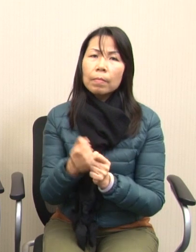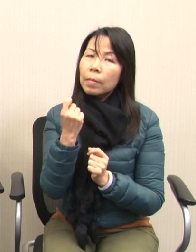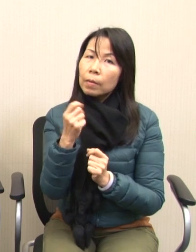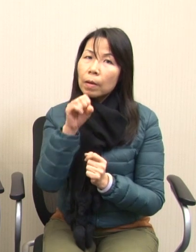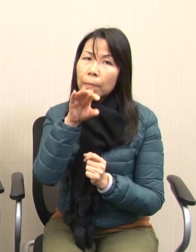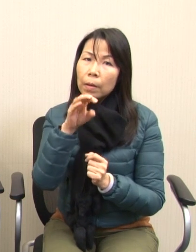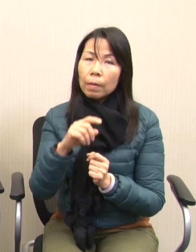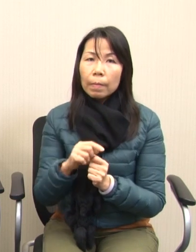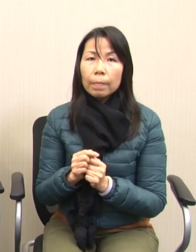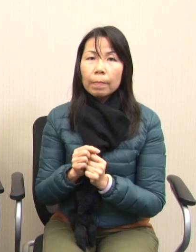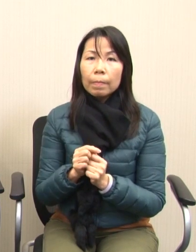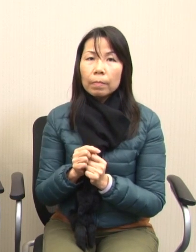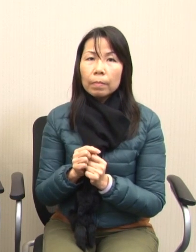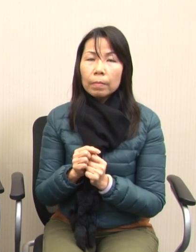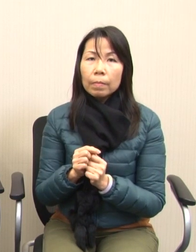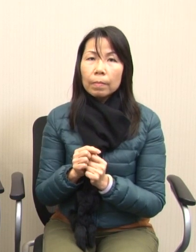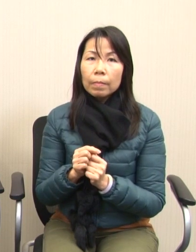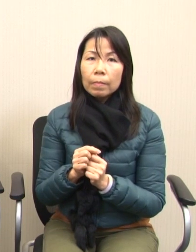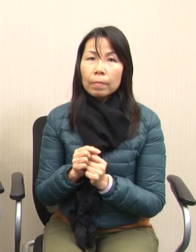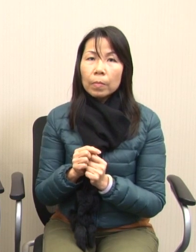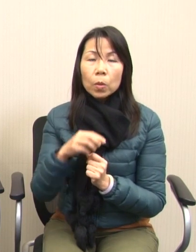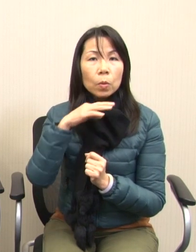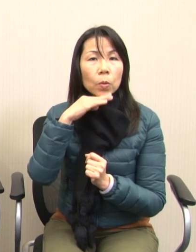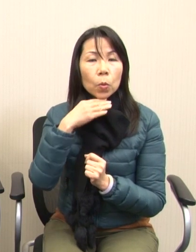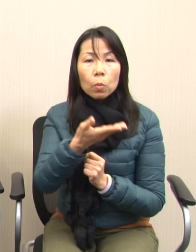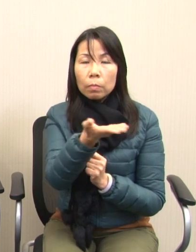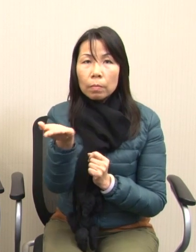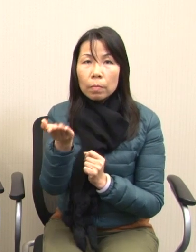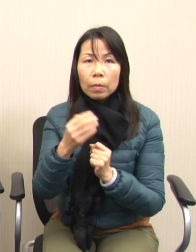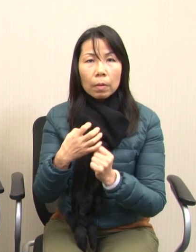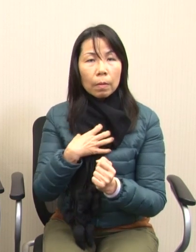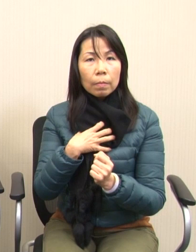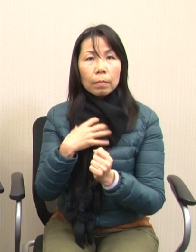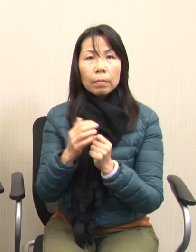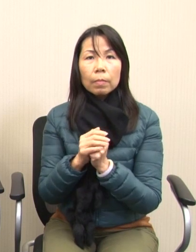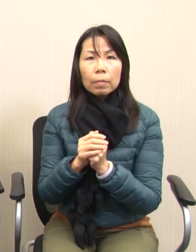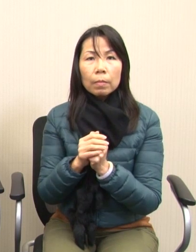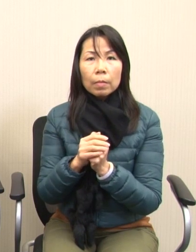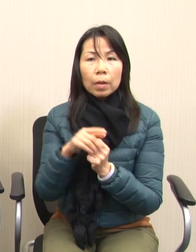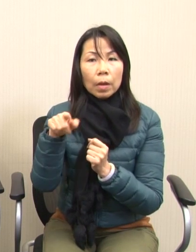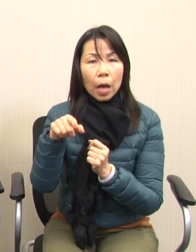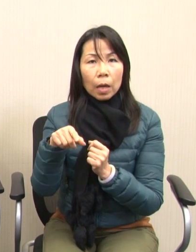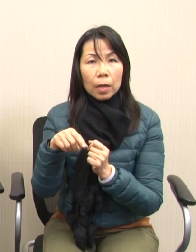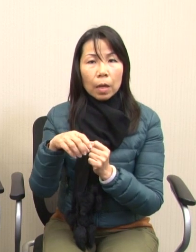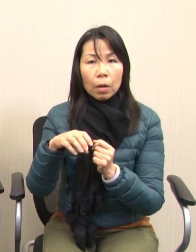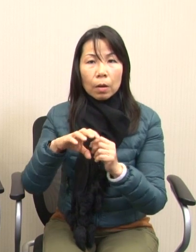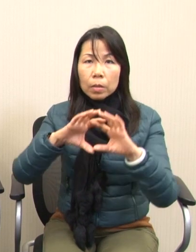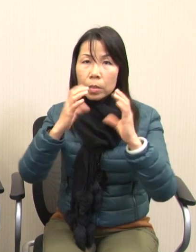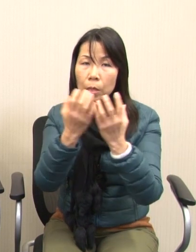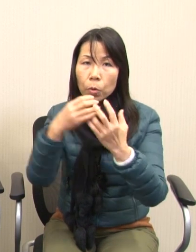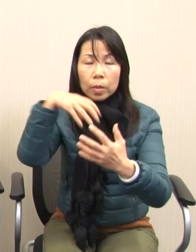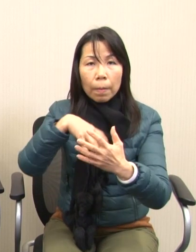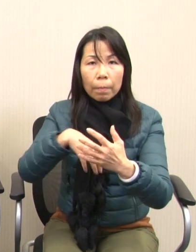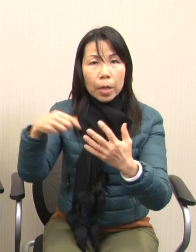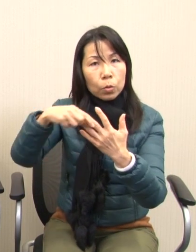問你一個問題，就係話，如果各位覺得，你在個小圈子選舉裏面你